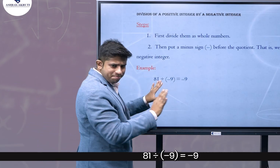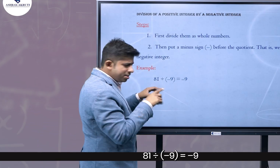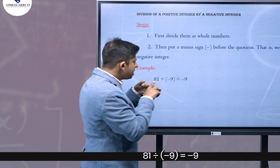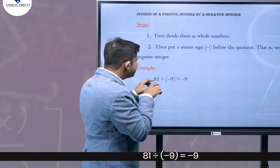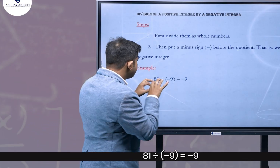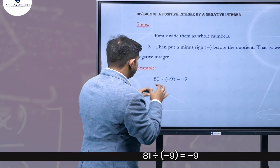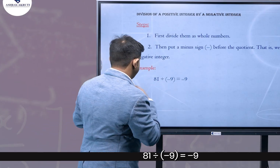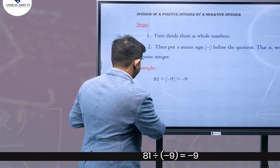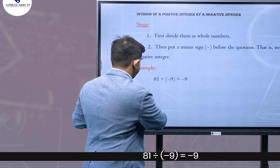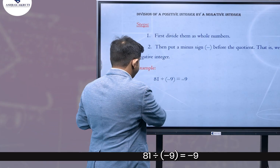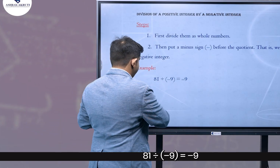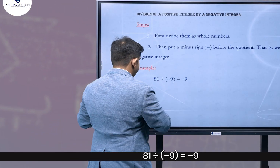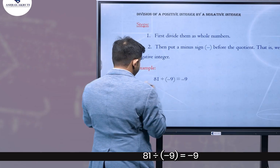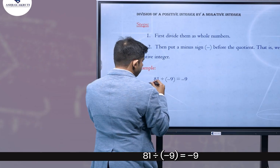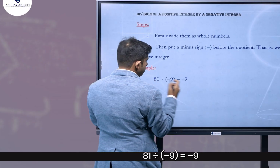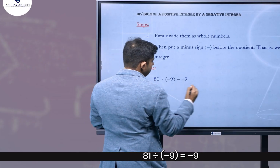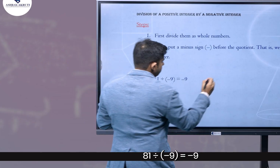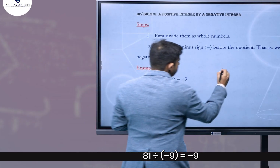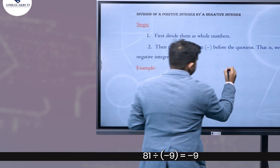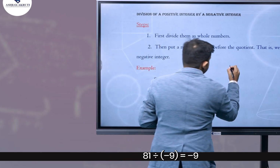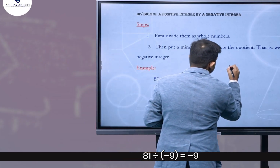81 डिवाइड बाय -9 इक्वल्स टू -9.